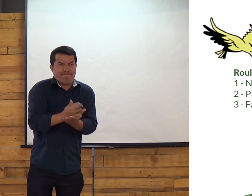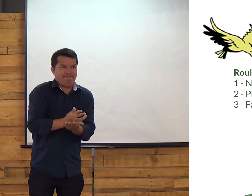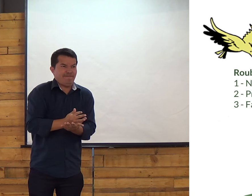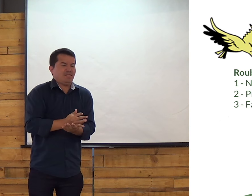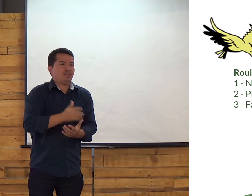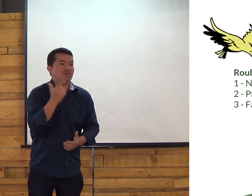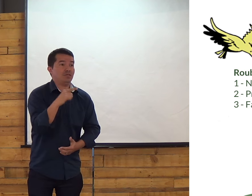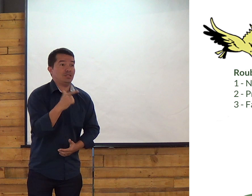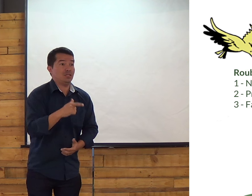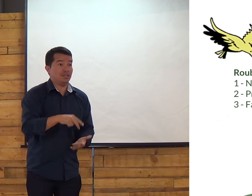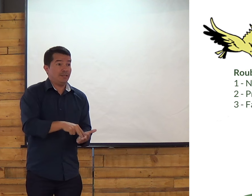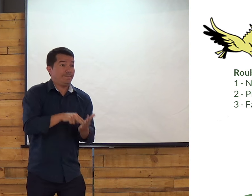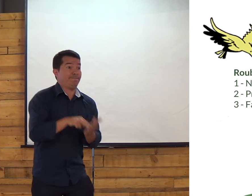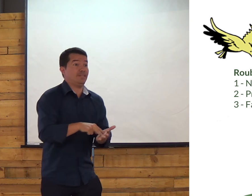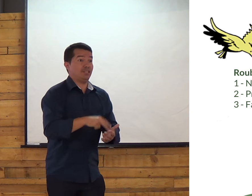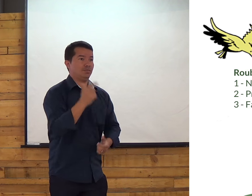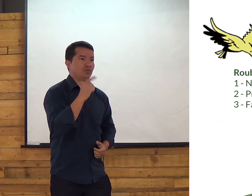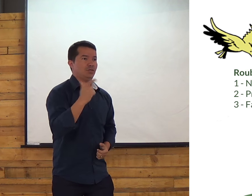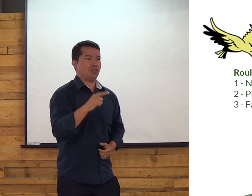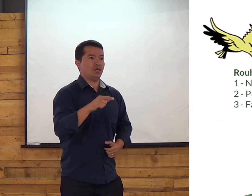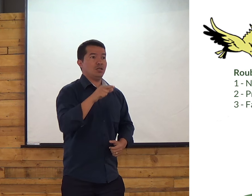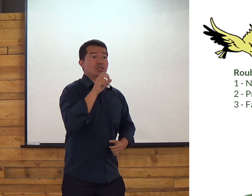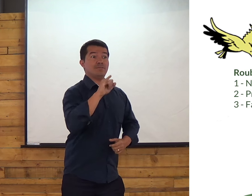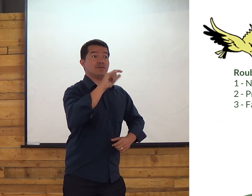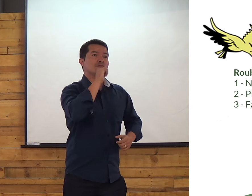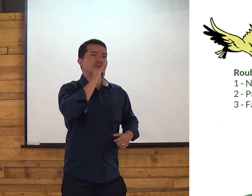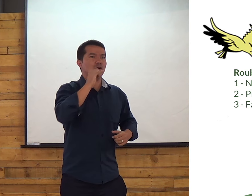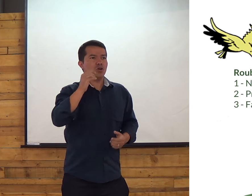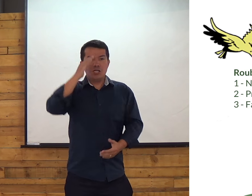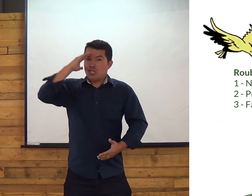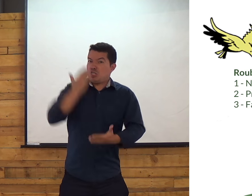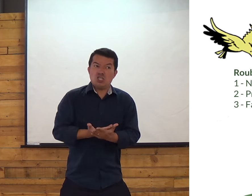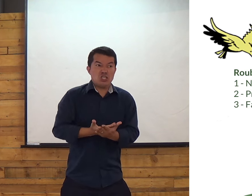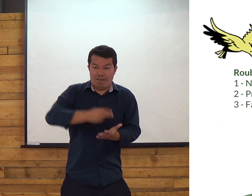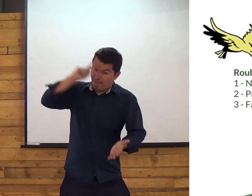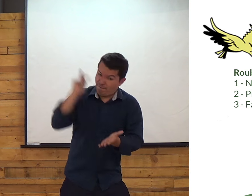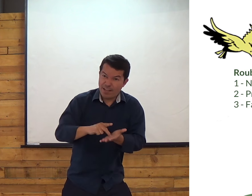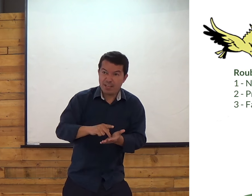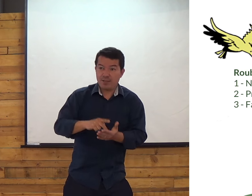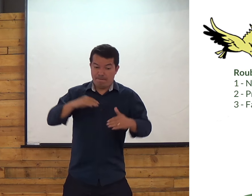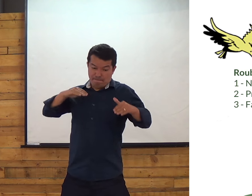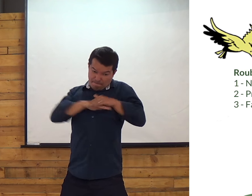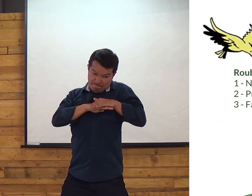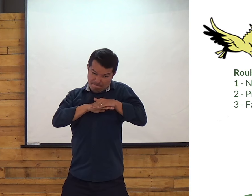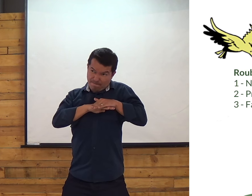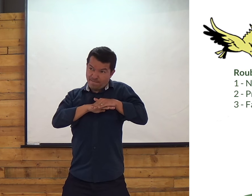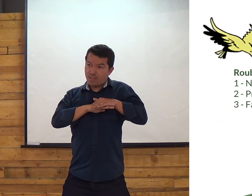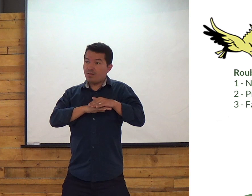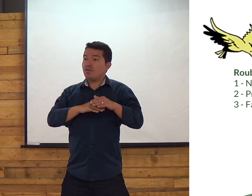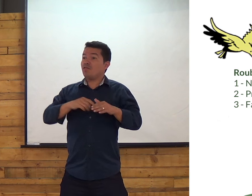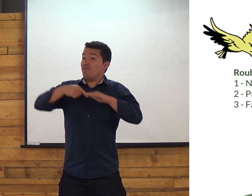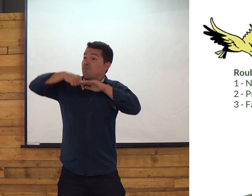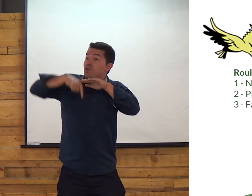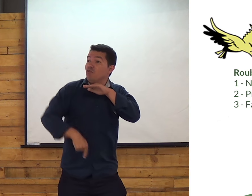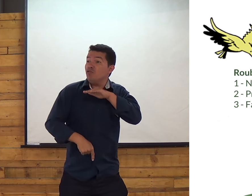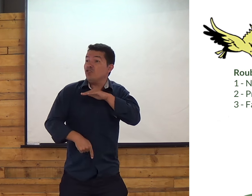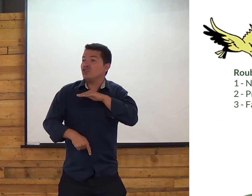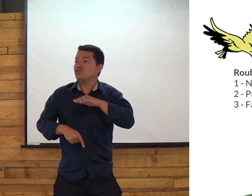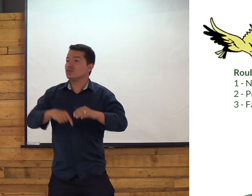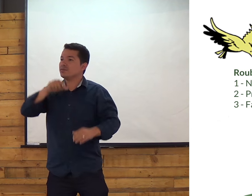ele percebe que você não está firme na sua fé, então você não acredita piamente naquilo